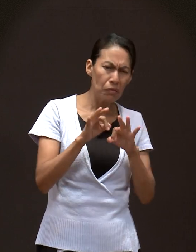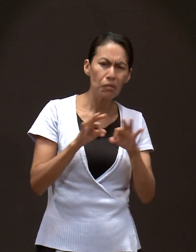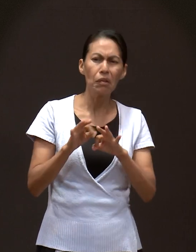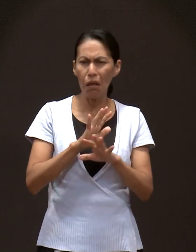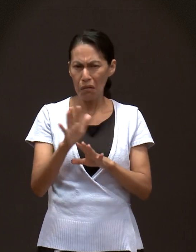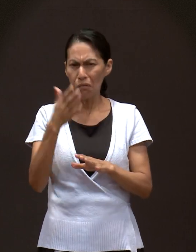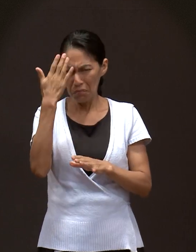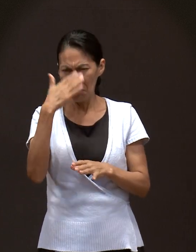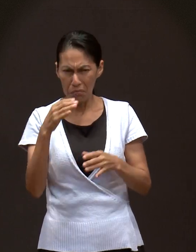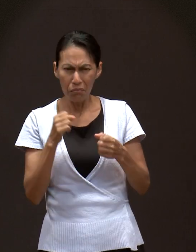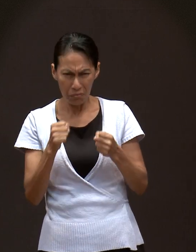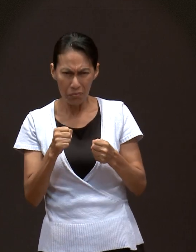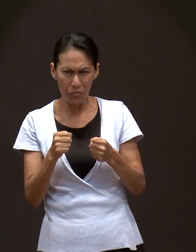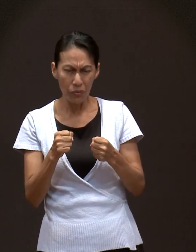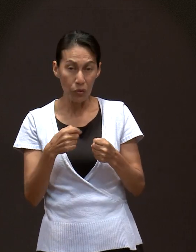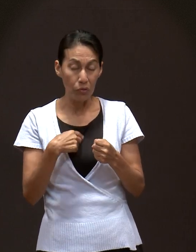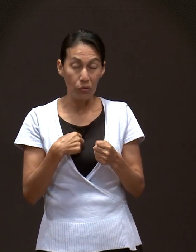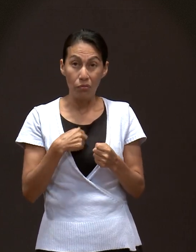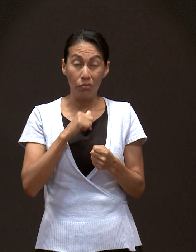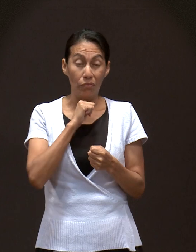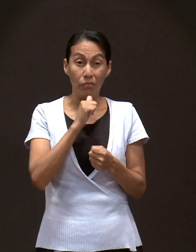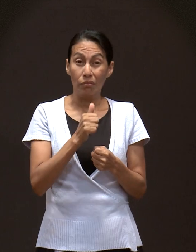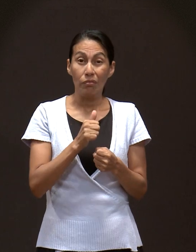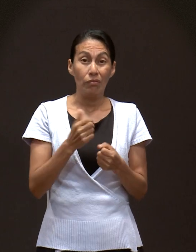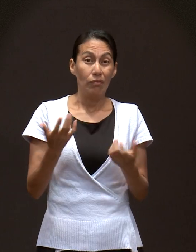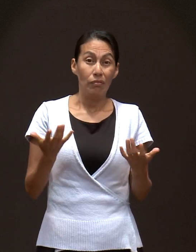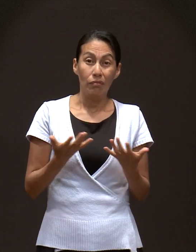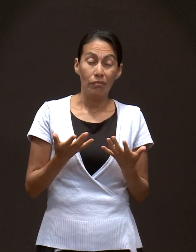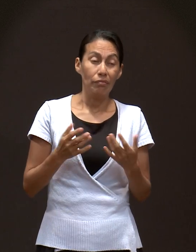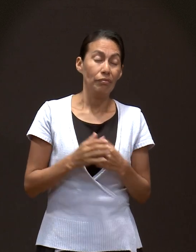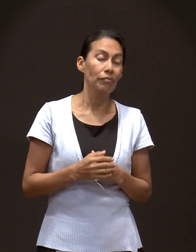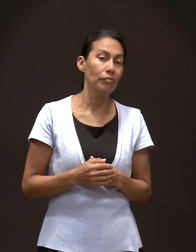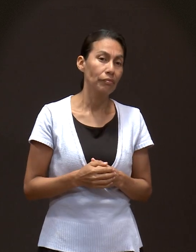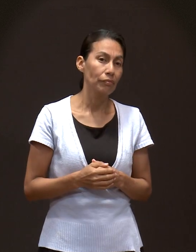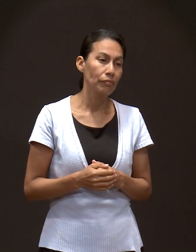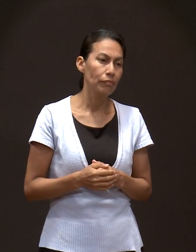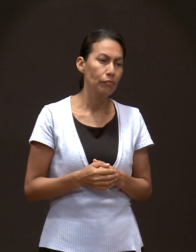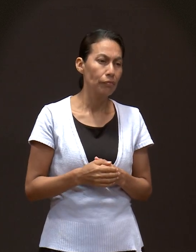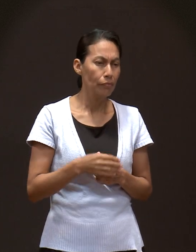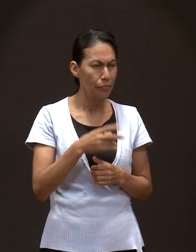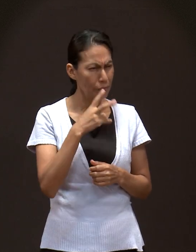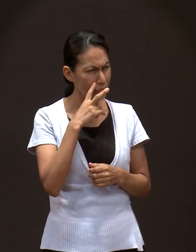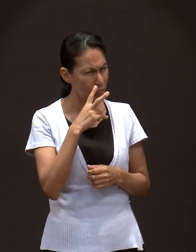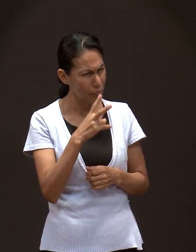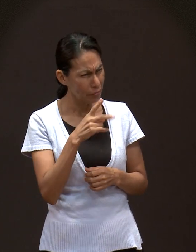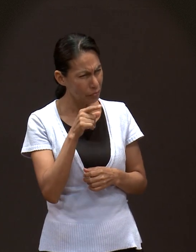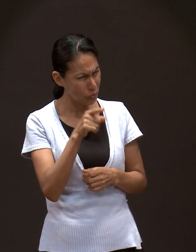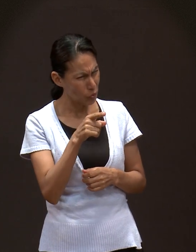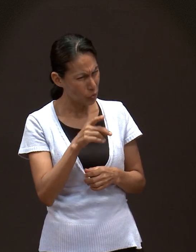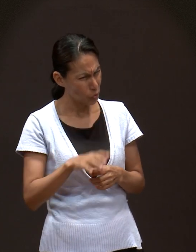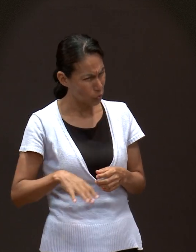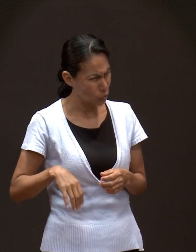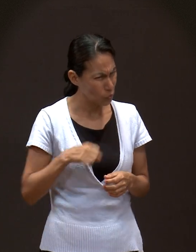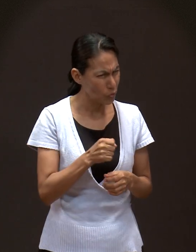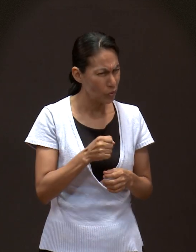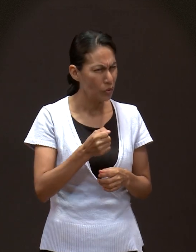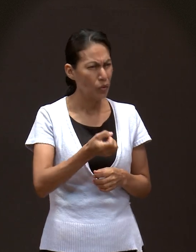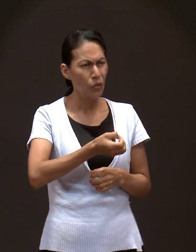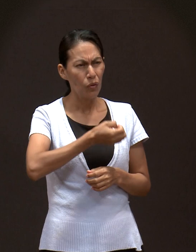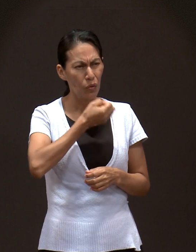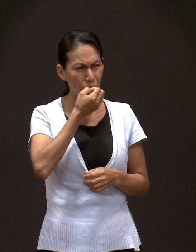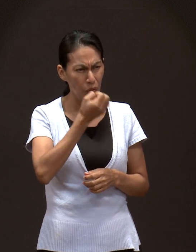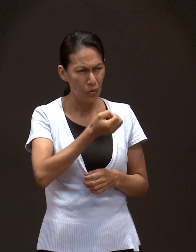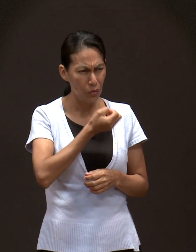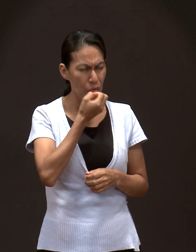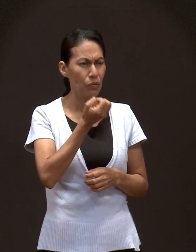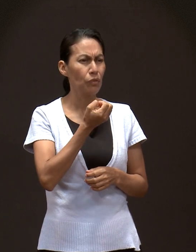como de, ¿qué voy a hacer yo? No tenía. Kevin, yo veo que gran parte de tu esfuerzo